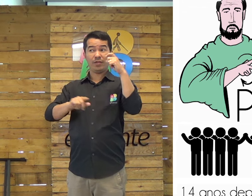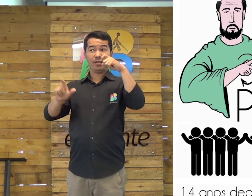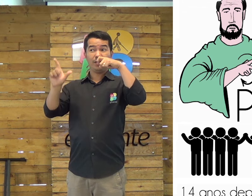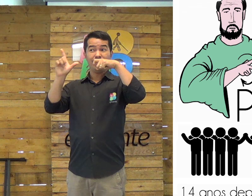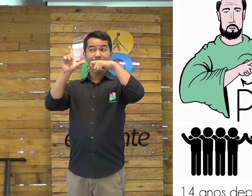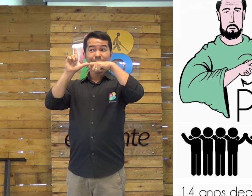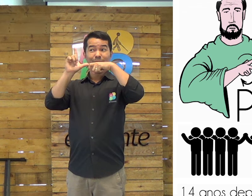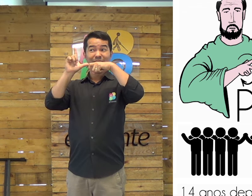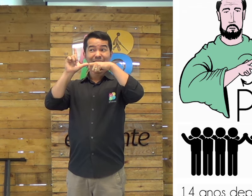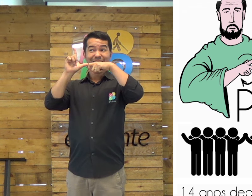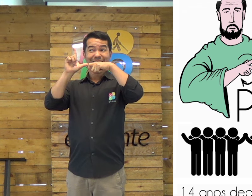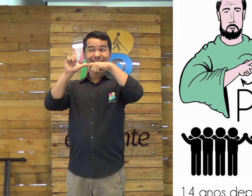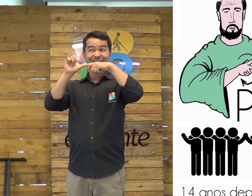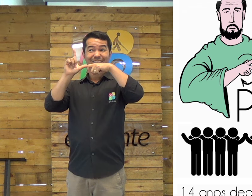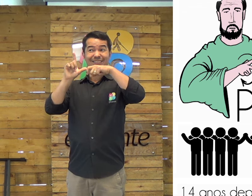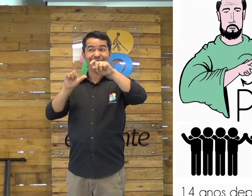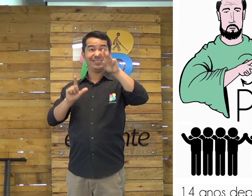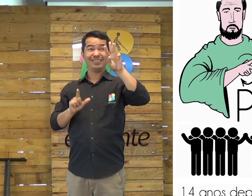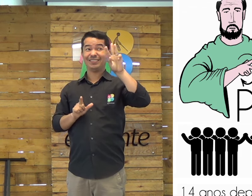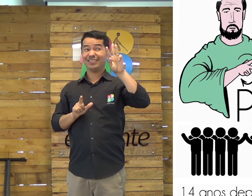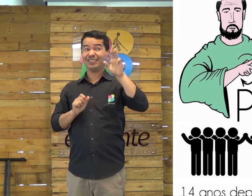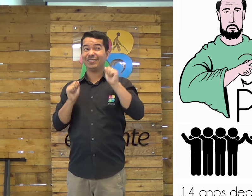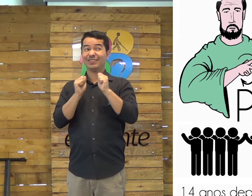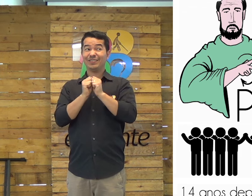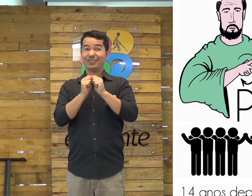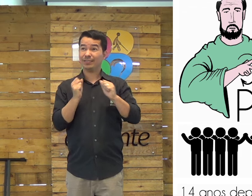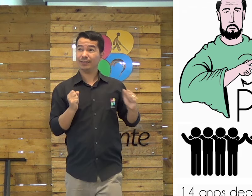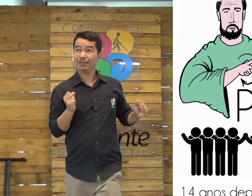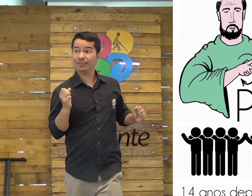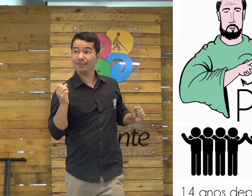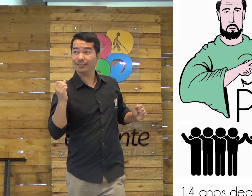Barnabé, Paulo e Lucas.